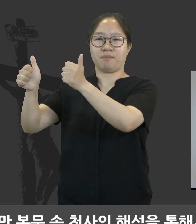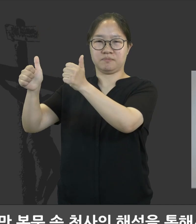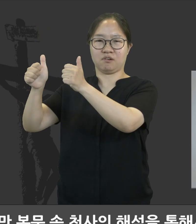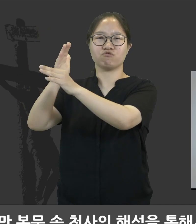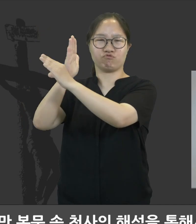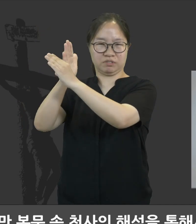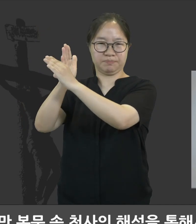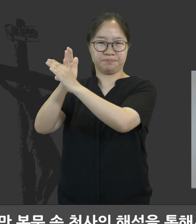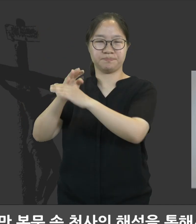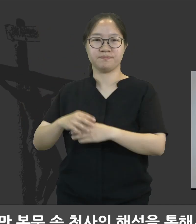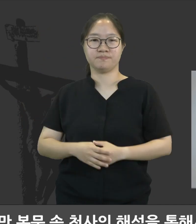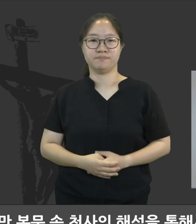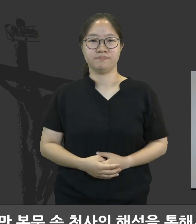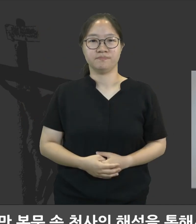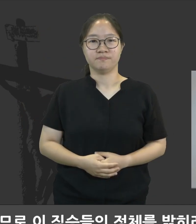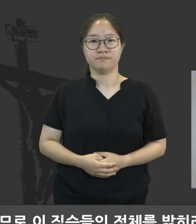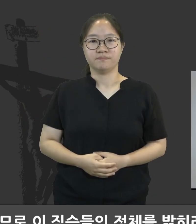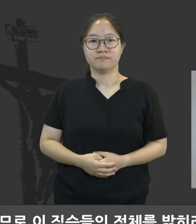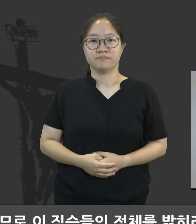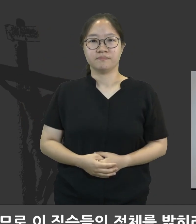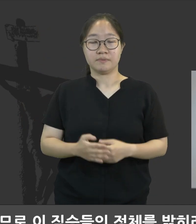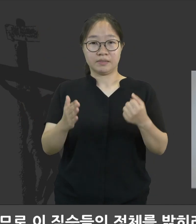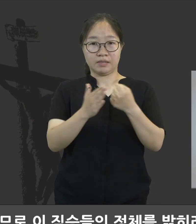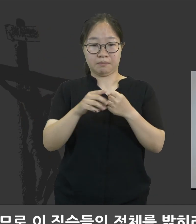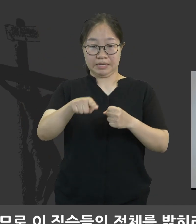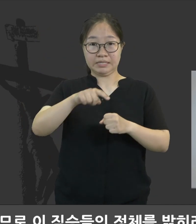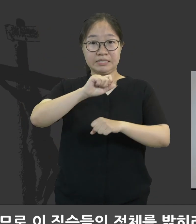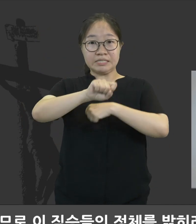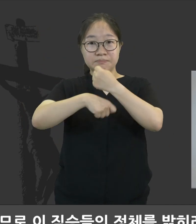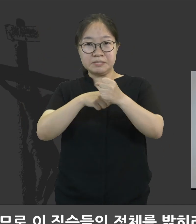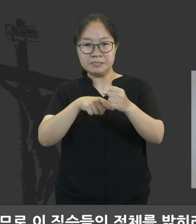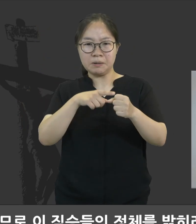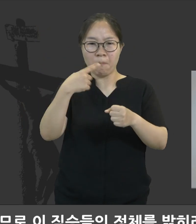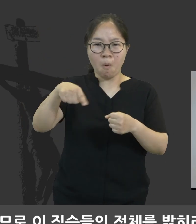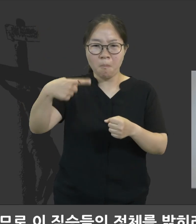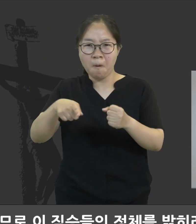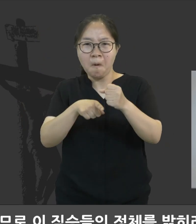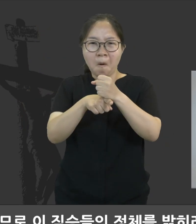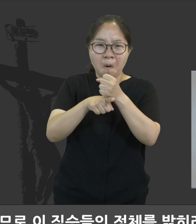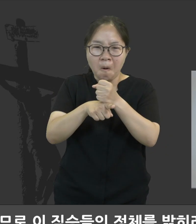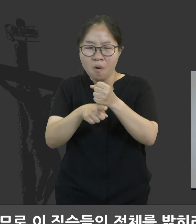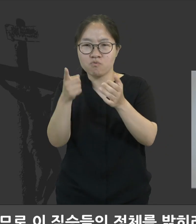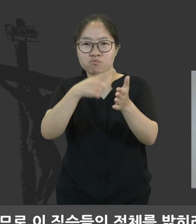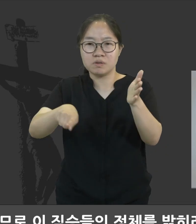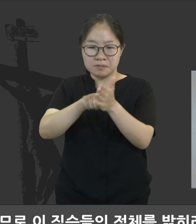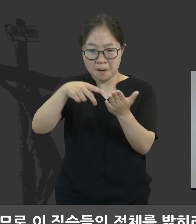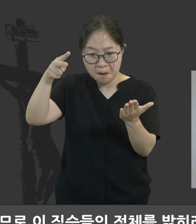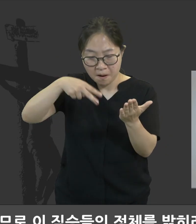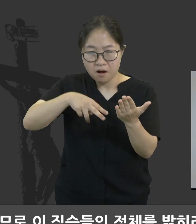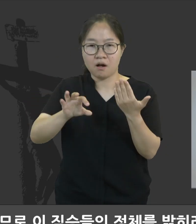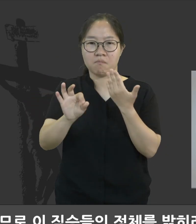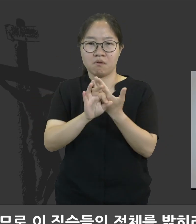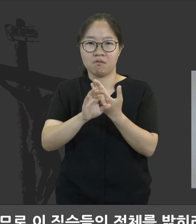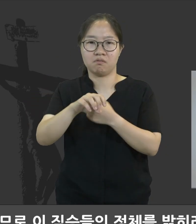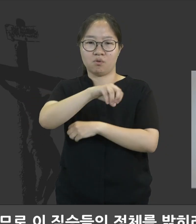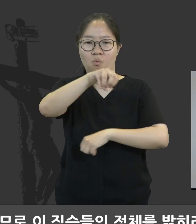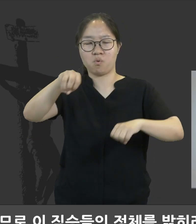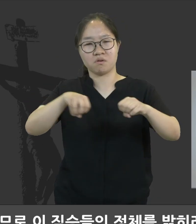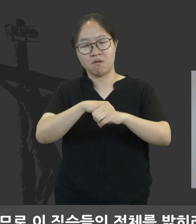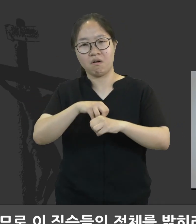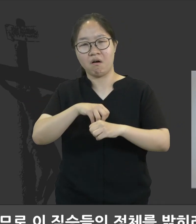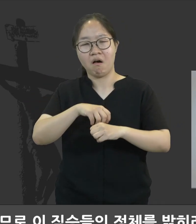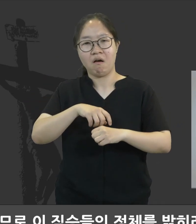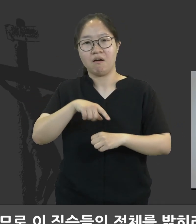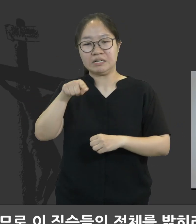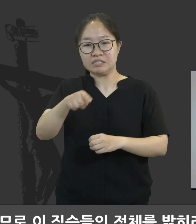있습니다. 그러므로 이 짐승들의 정체를 밝히려는 목적으로 본문을 읽는다면 오히려 메시지의 핵심을